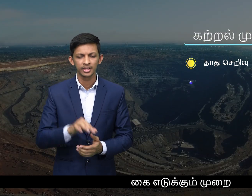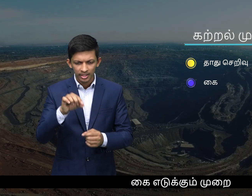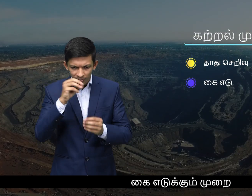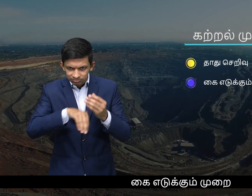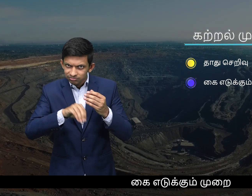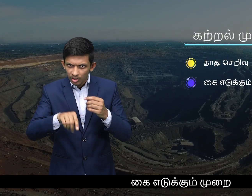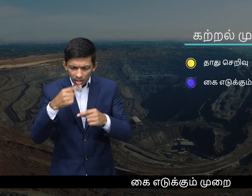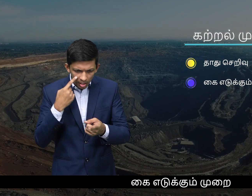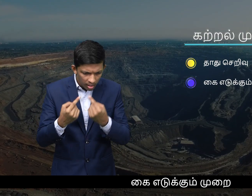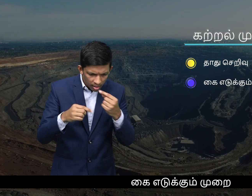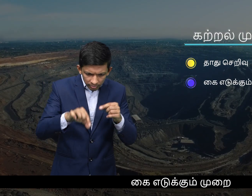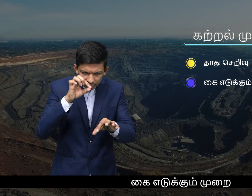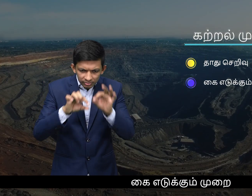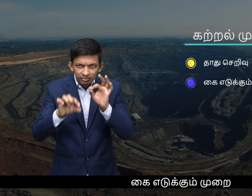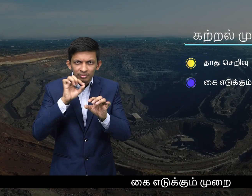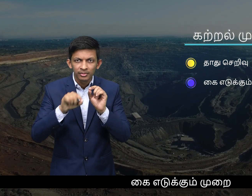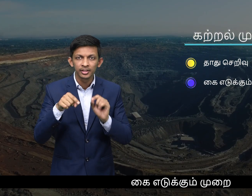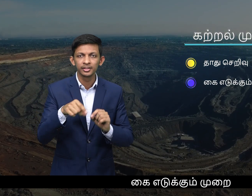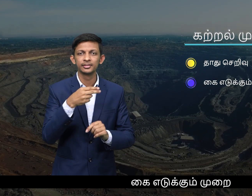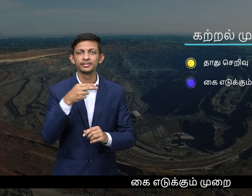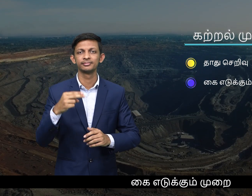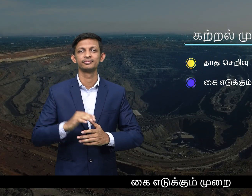கை எடுக்கும் முறை,